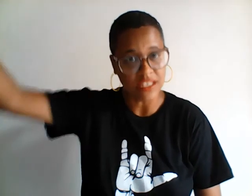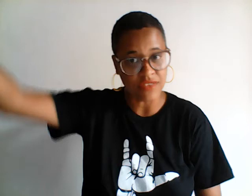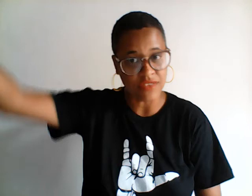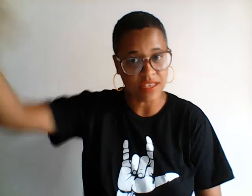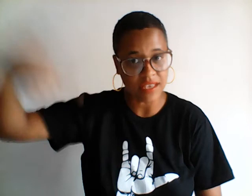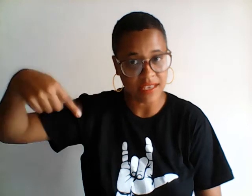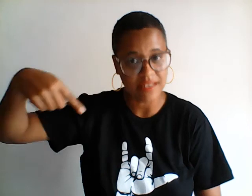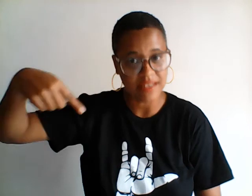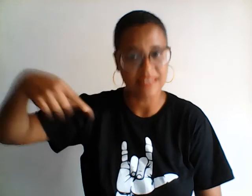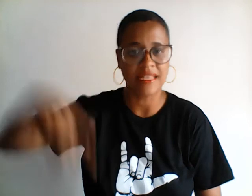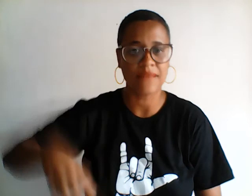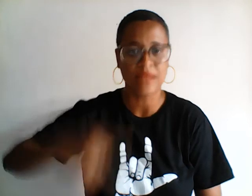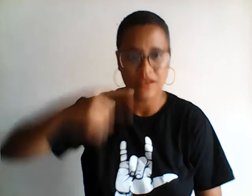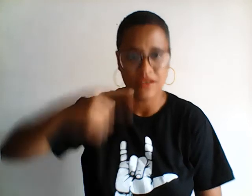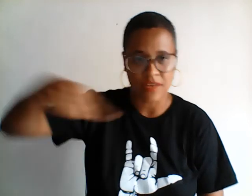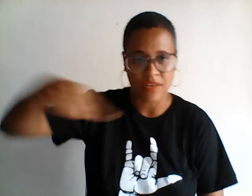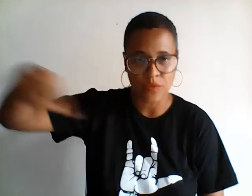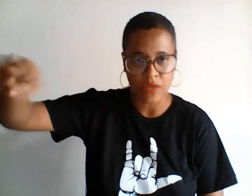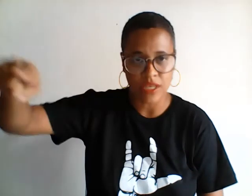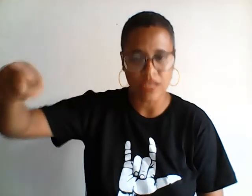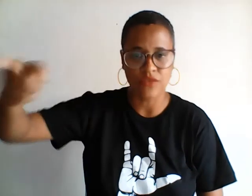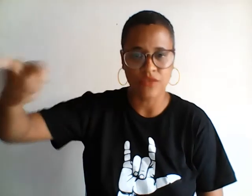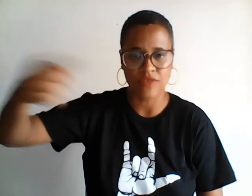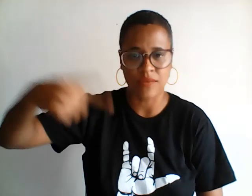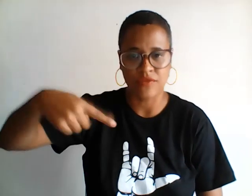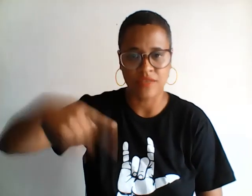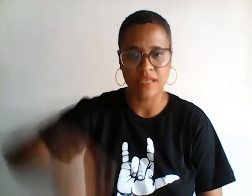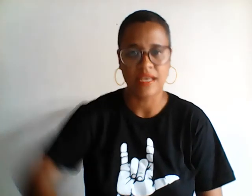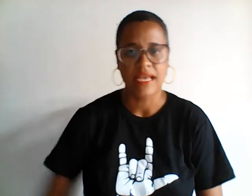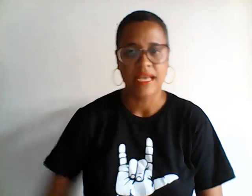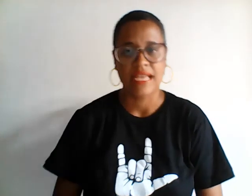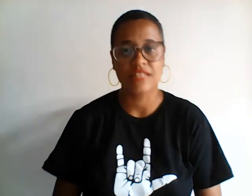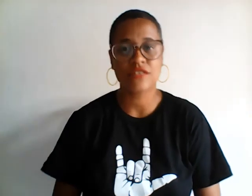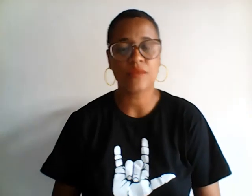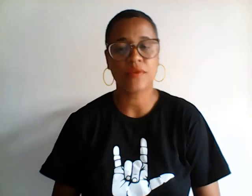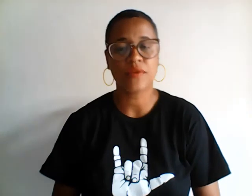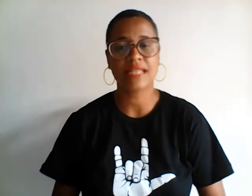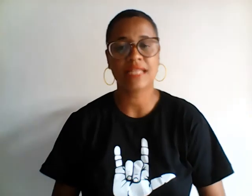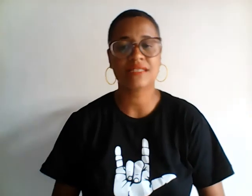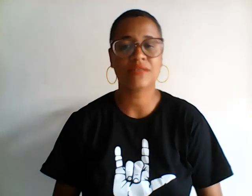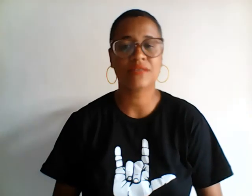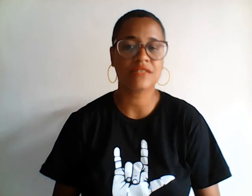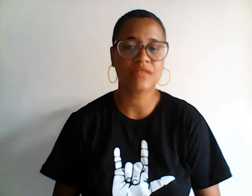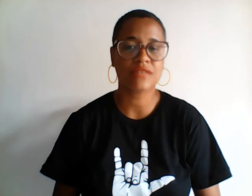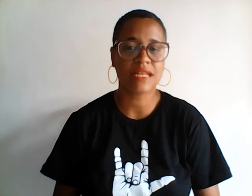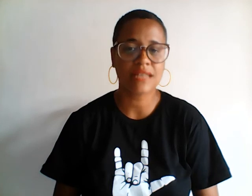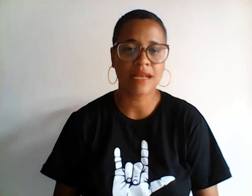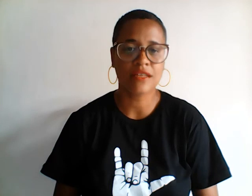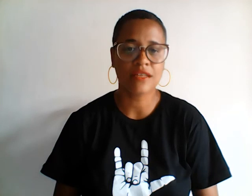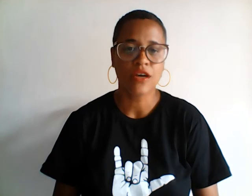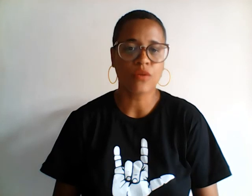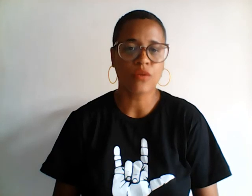vir, né? O verbo ir e o verbo vir, eles se opõem em relação à direcionalidade, como os